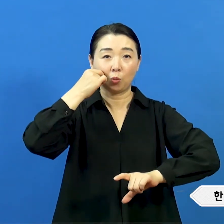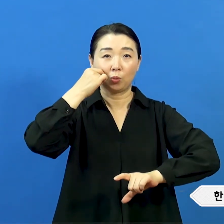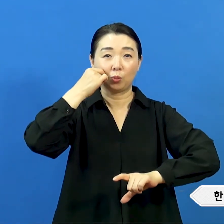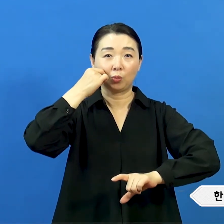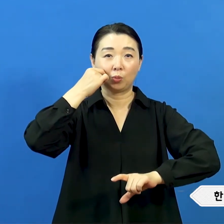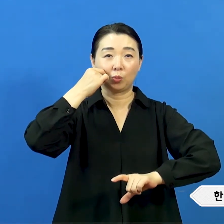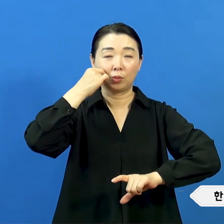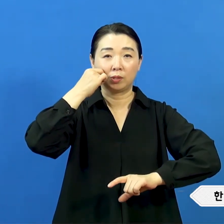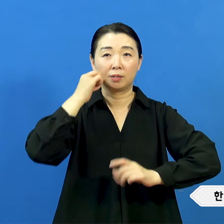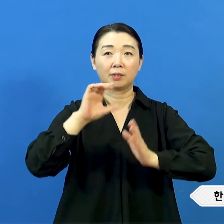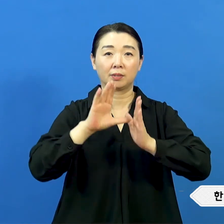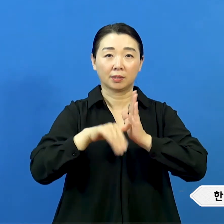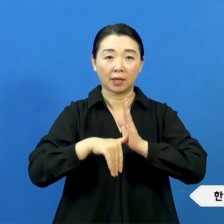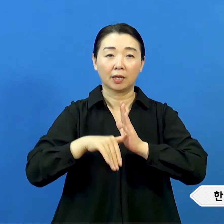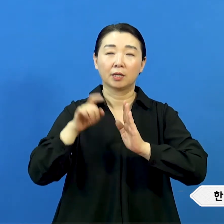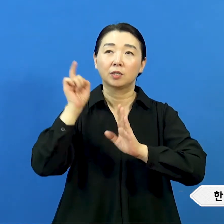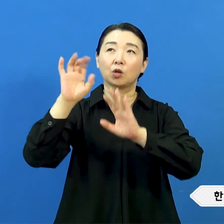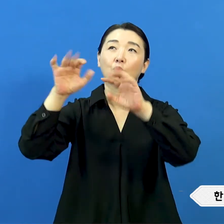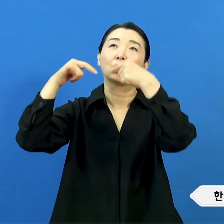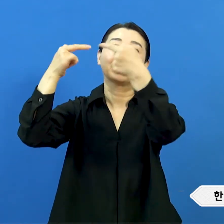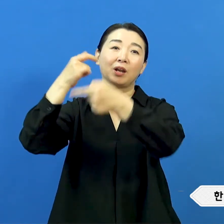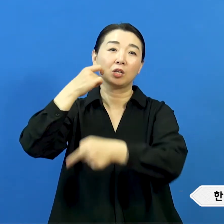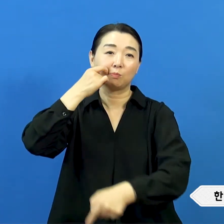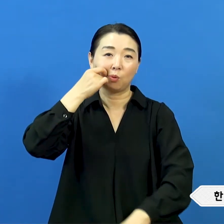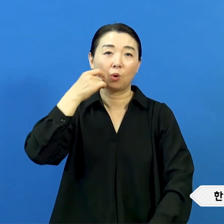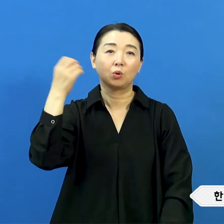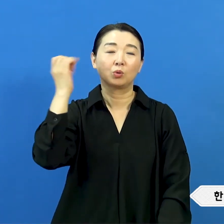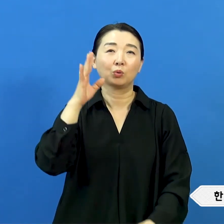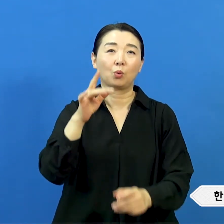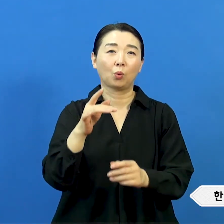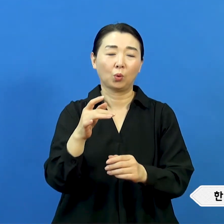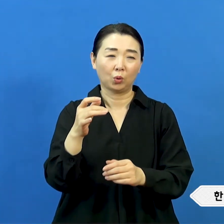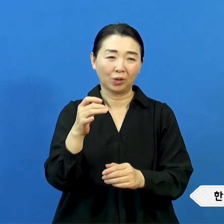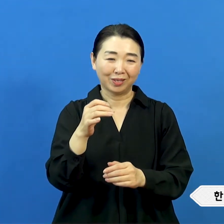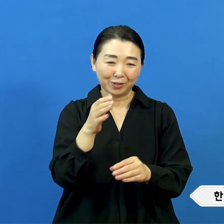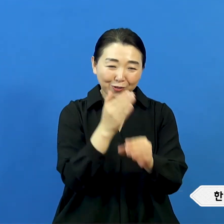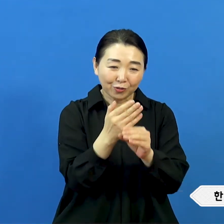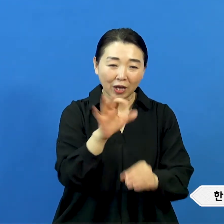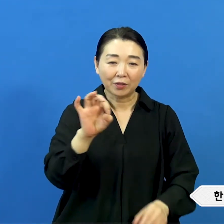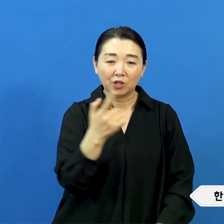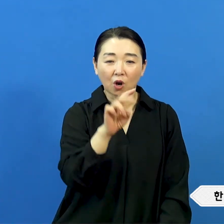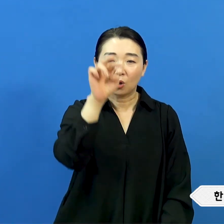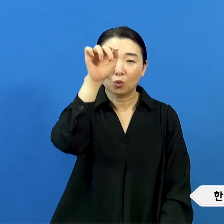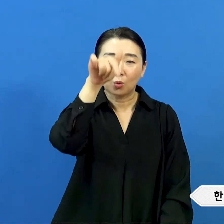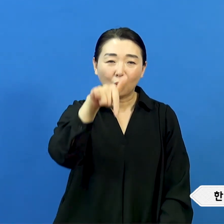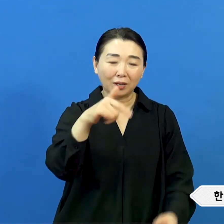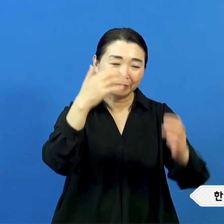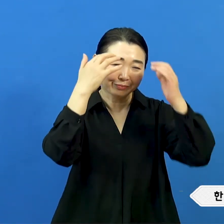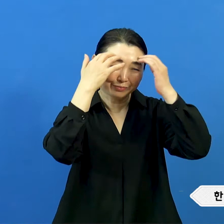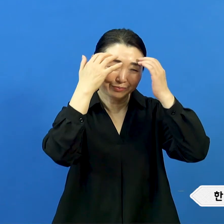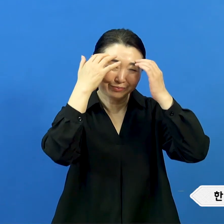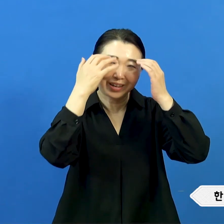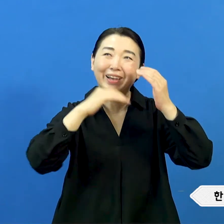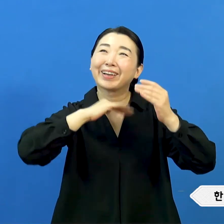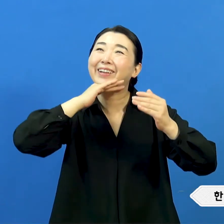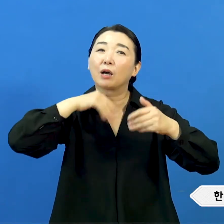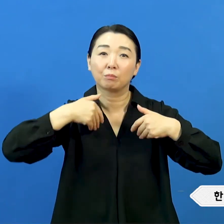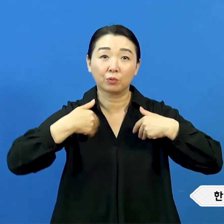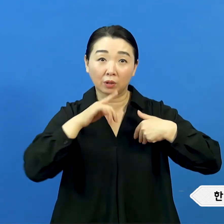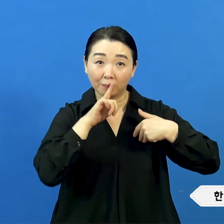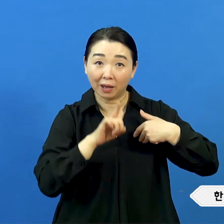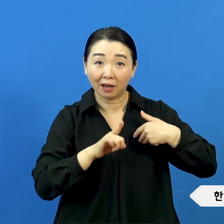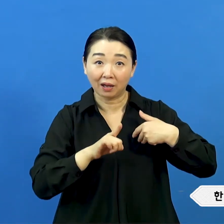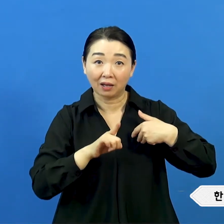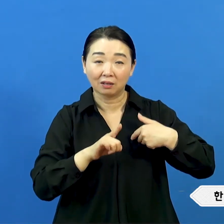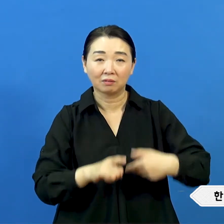그러면 천국에 바로 들어가지도 못하고 연옥에서 고통을 받으면서 대기하고 있어야 된다,